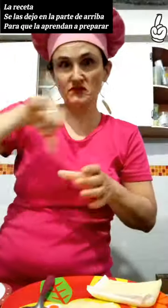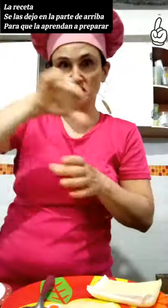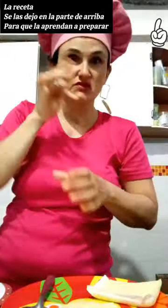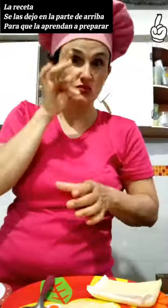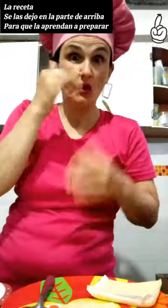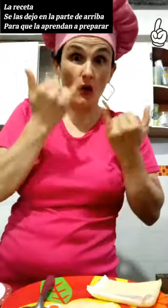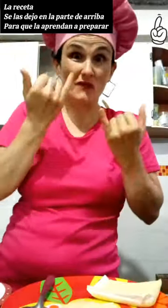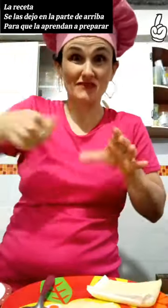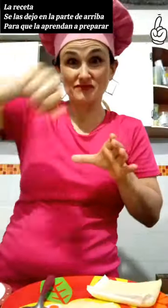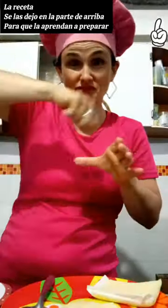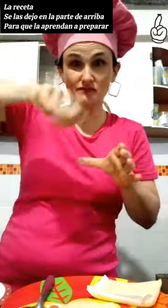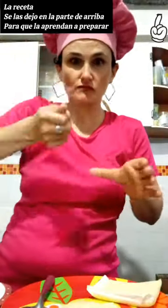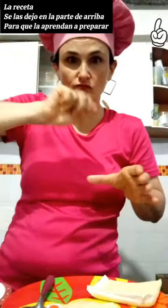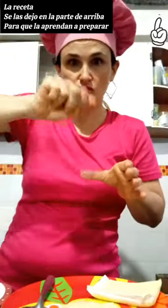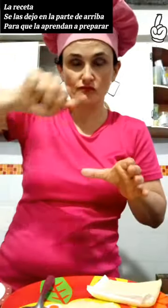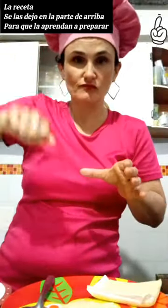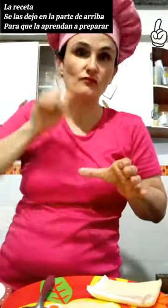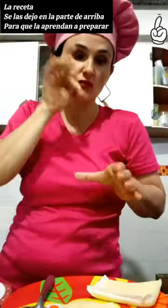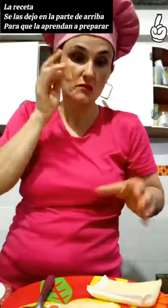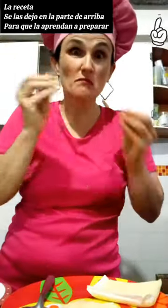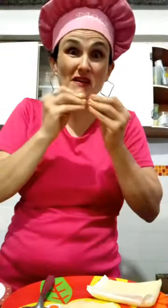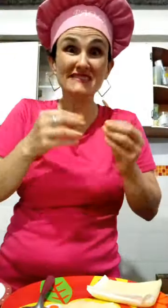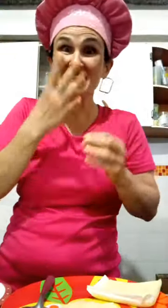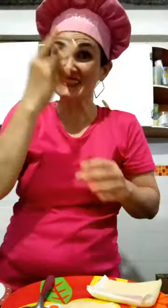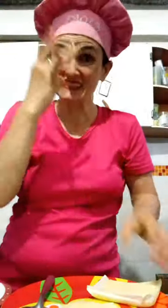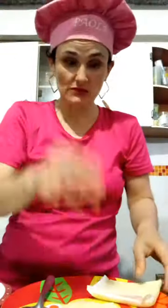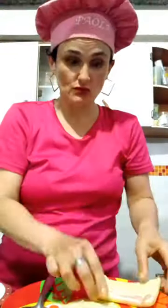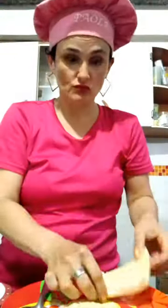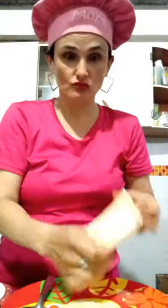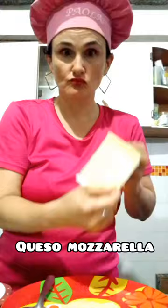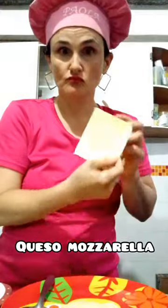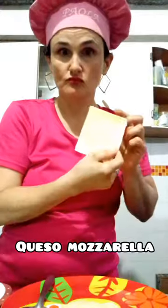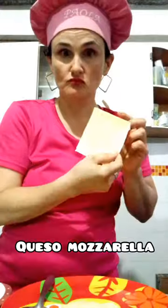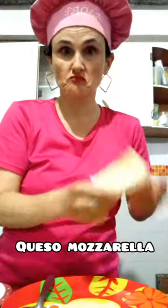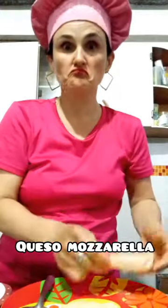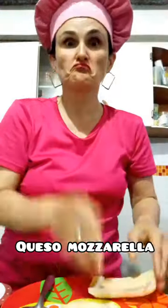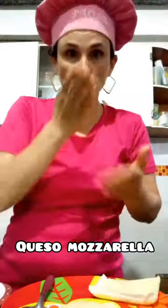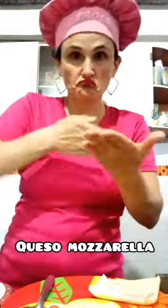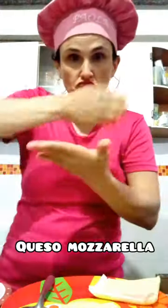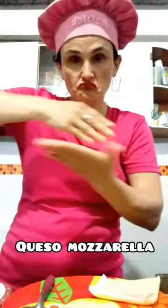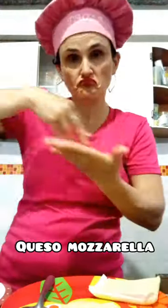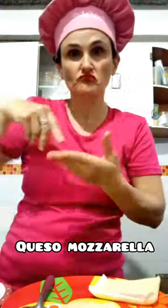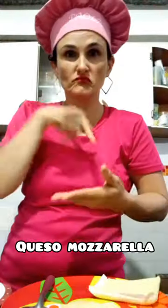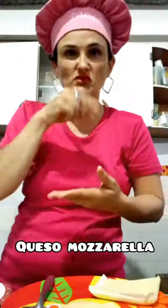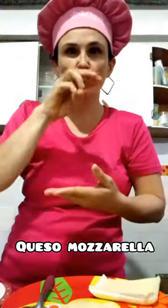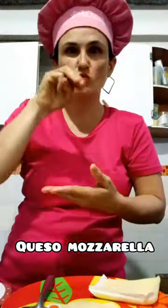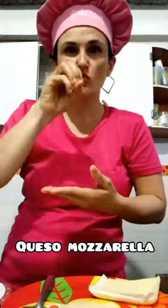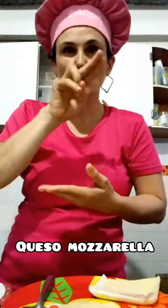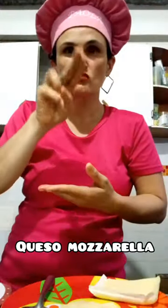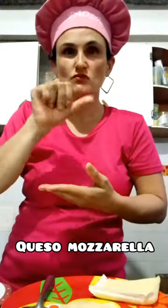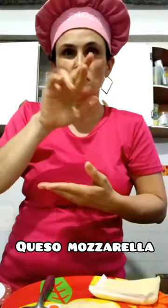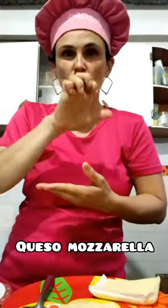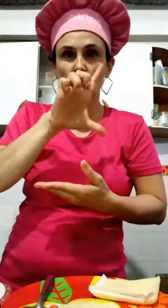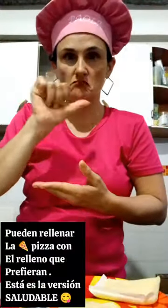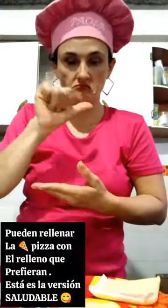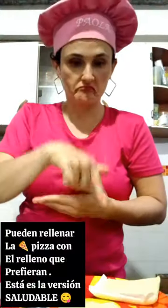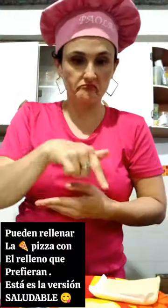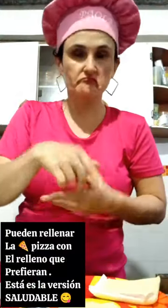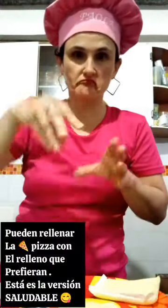en la parte de arriba para que la preparen. Vamos a agregarle el tomate y yo también le voy a agregar queso